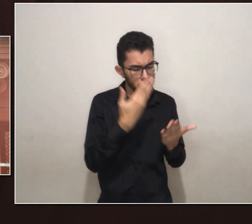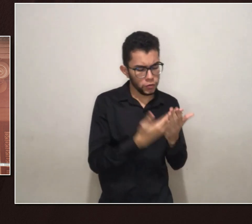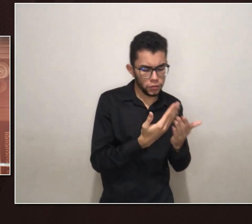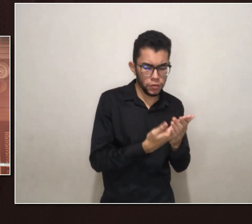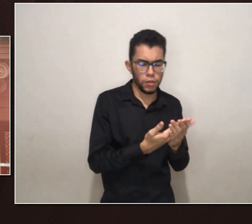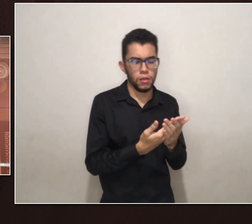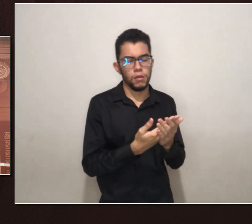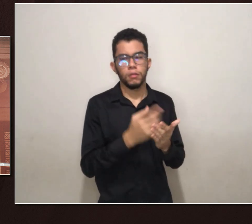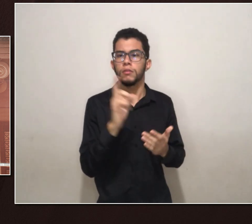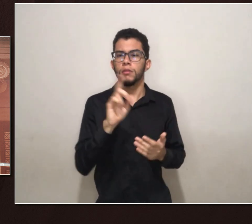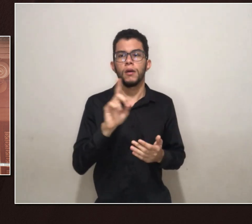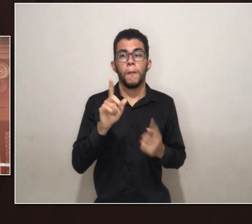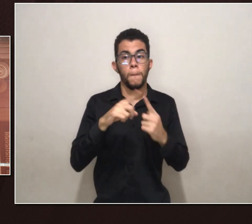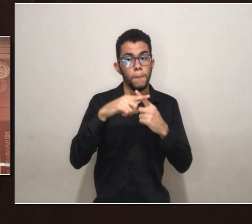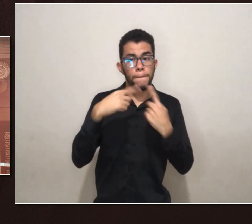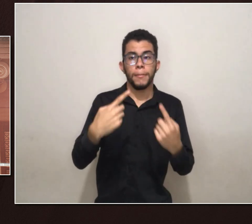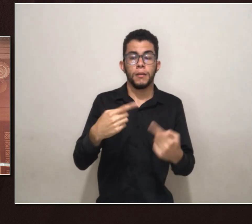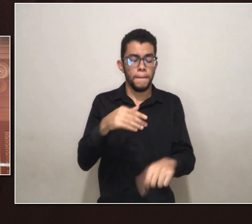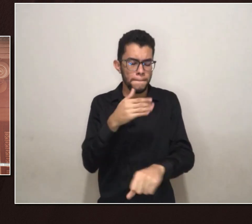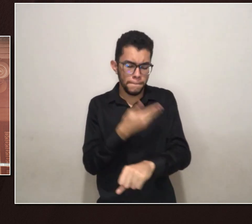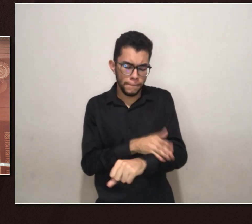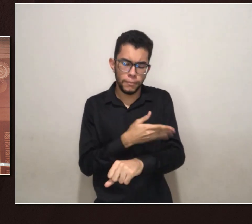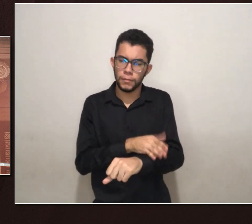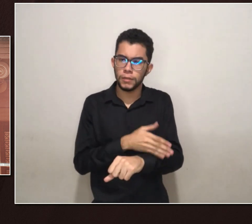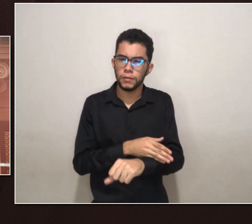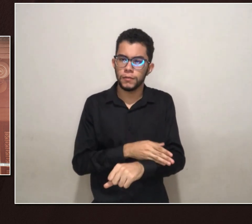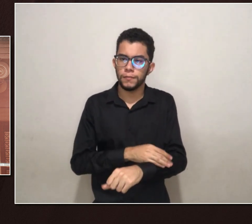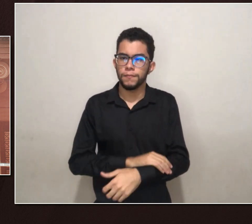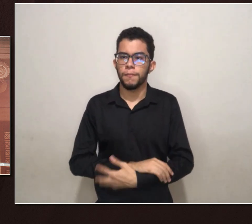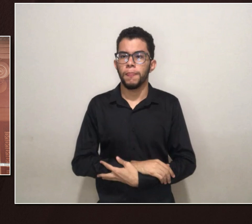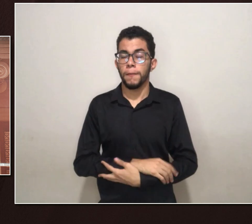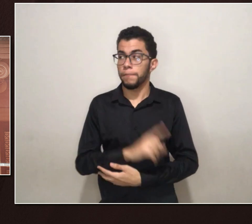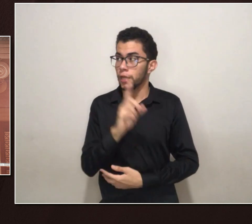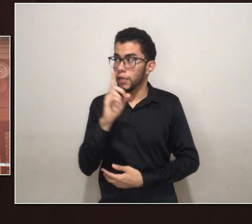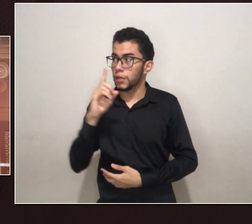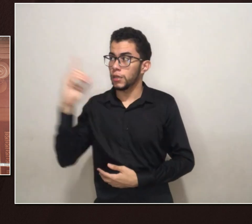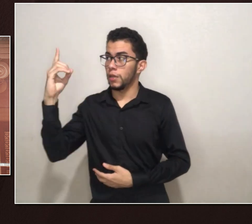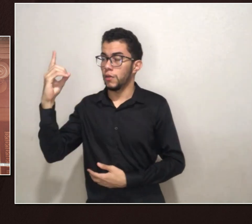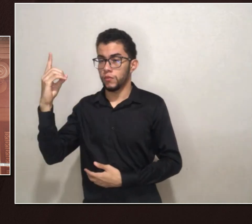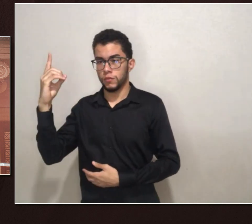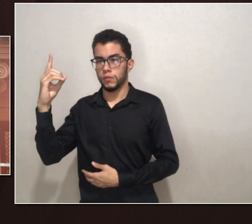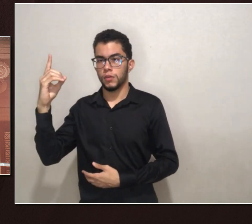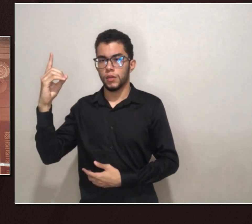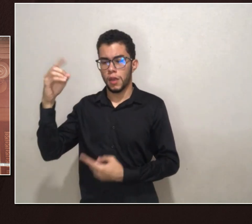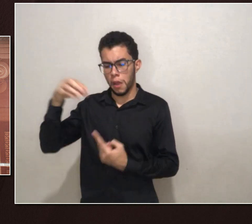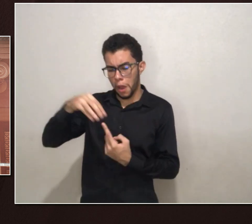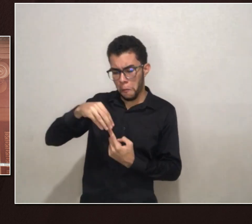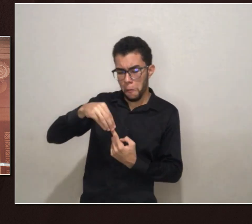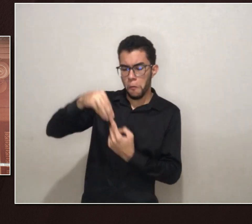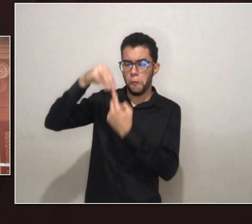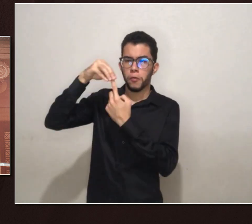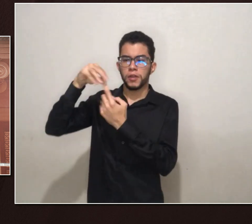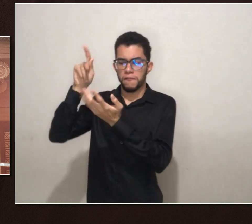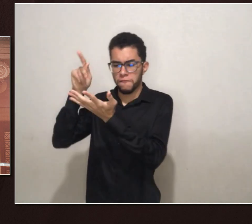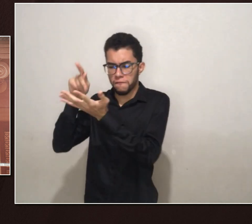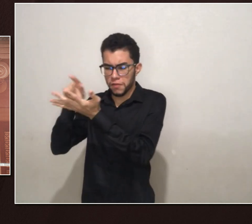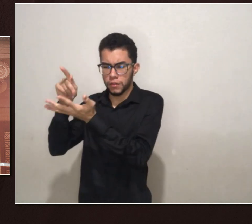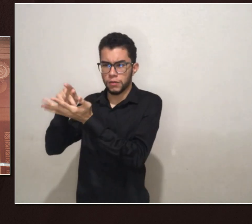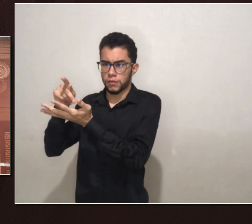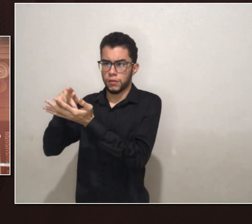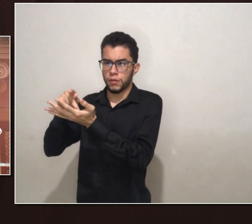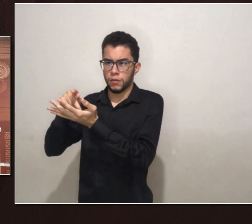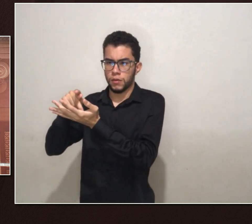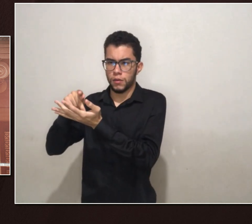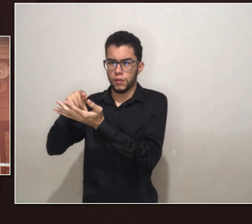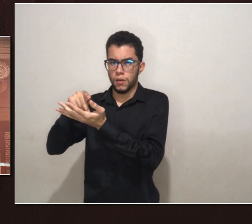Deus. Deus é a única verdade do universo. Então, a igreja não deve ser aquela que